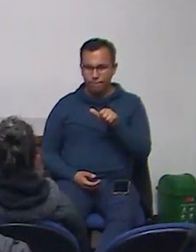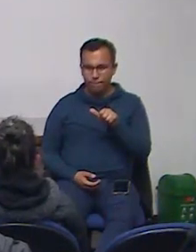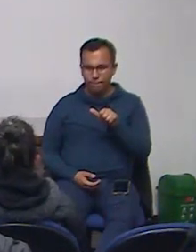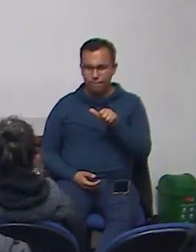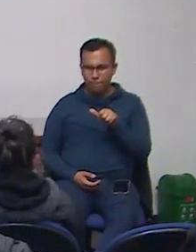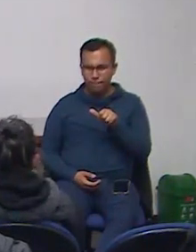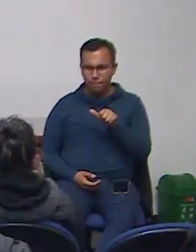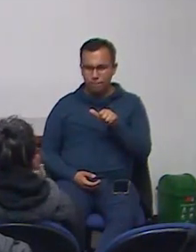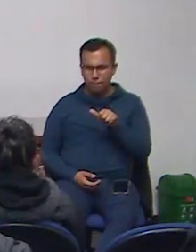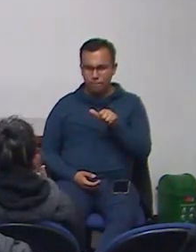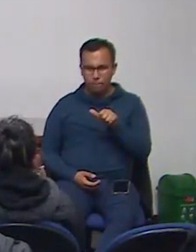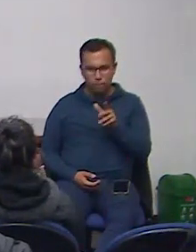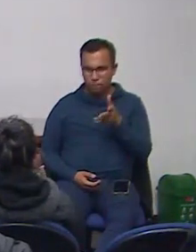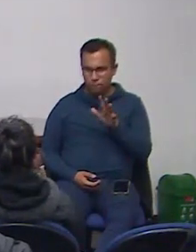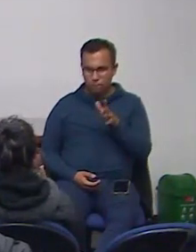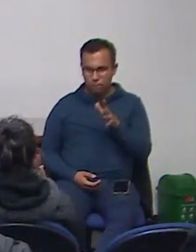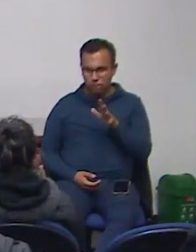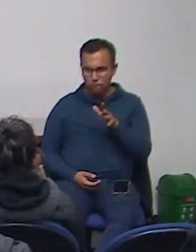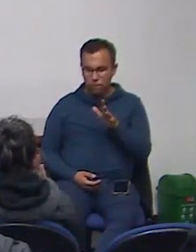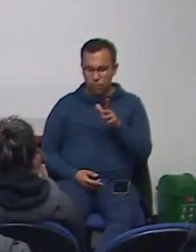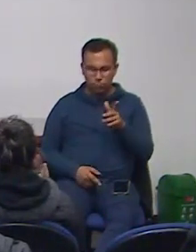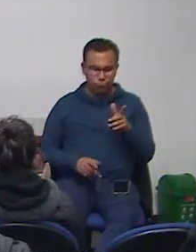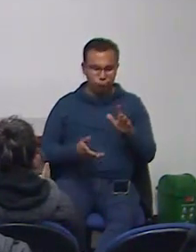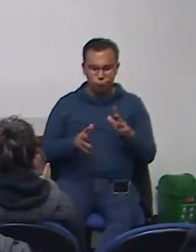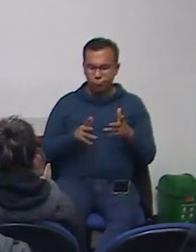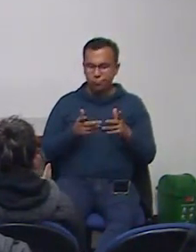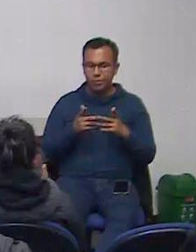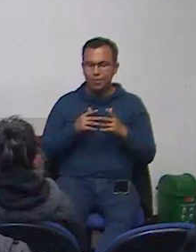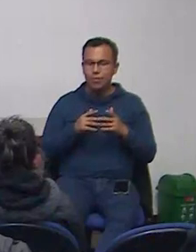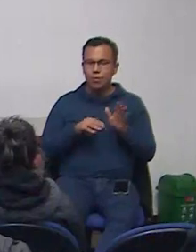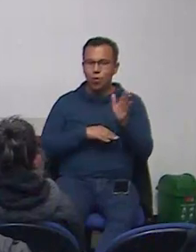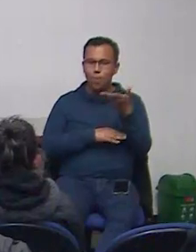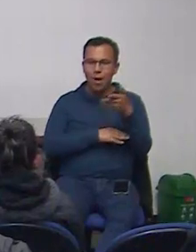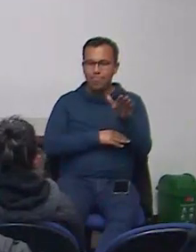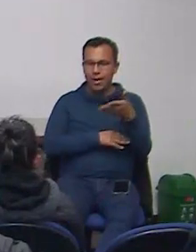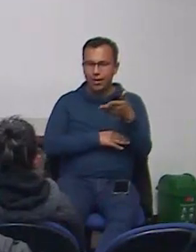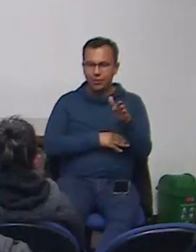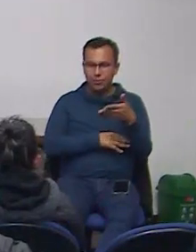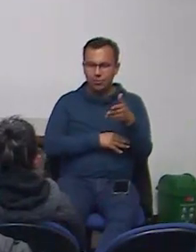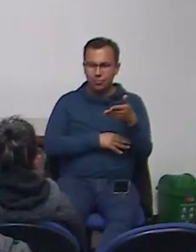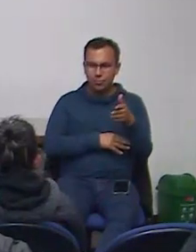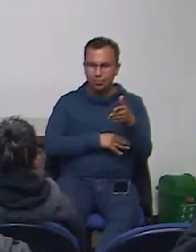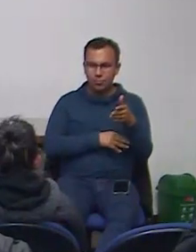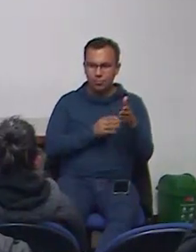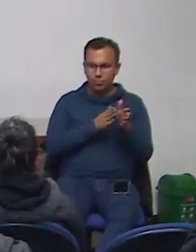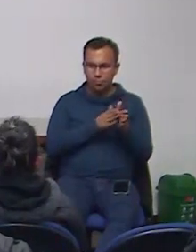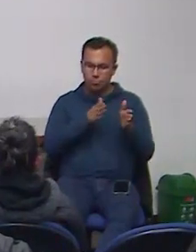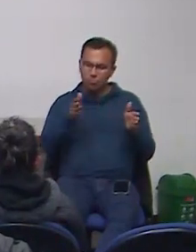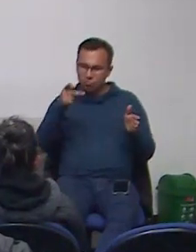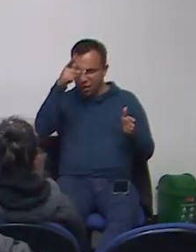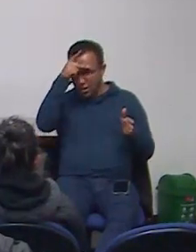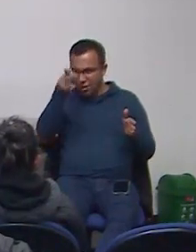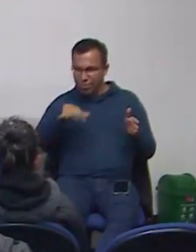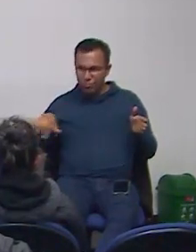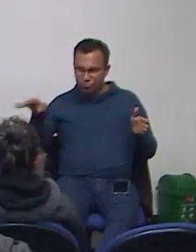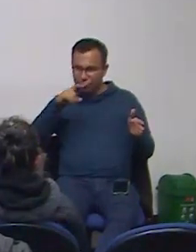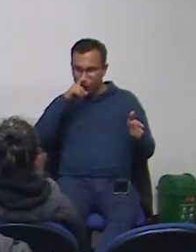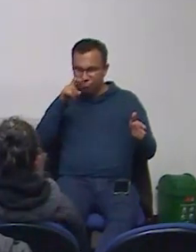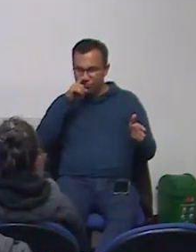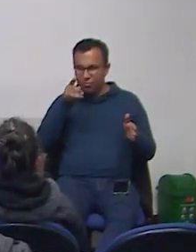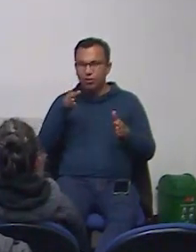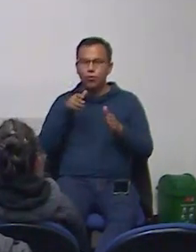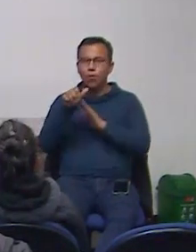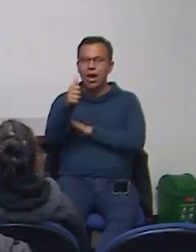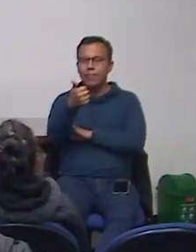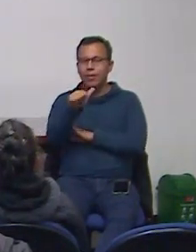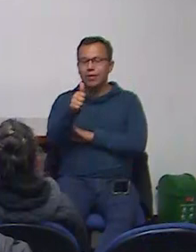los compañeros que me preguntaban ustedes tienen un recorrido de cuatro asignaturas durante toda la licenciatura unas optativas también es muy